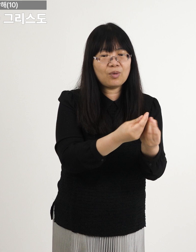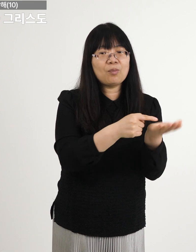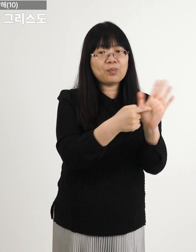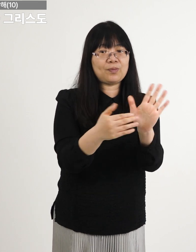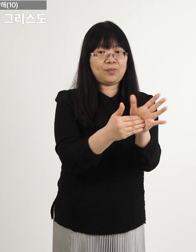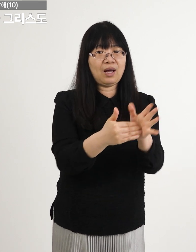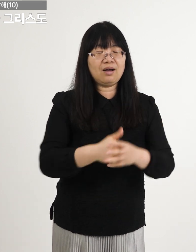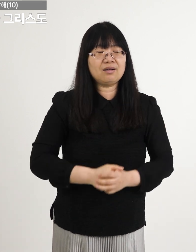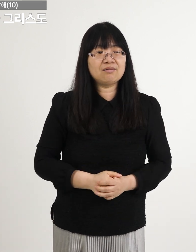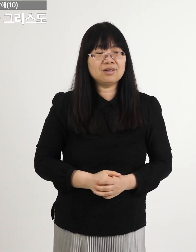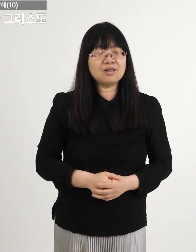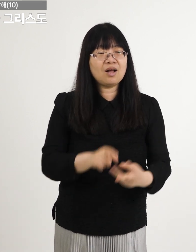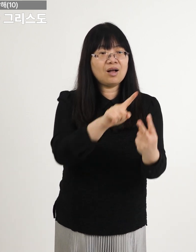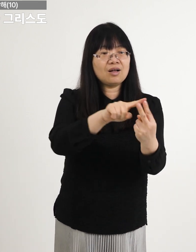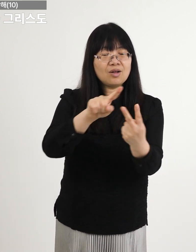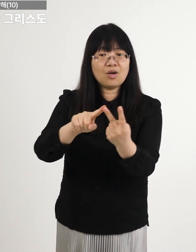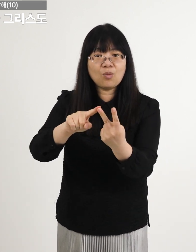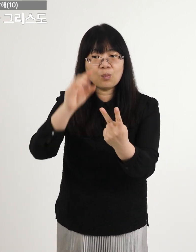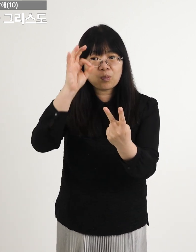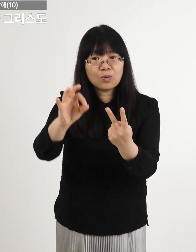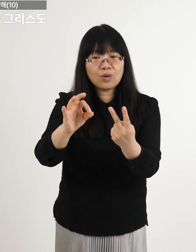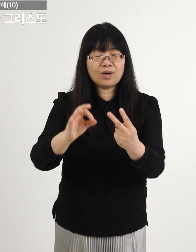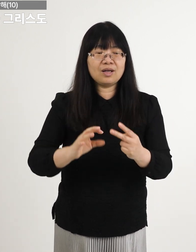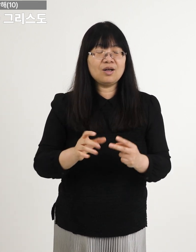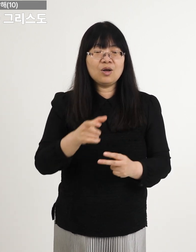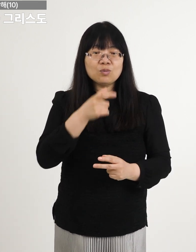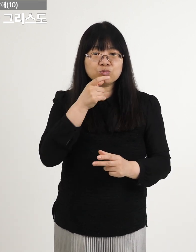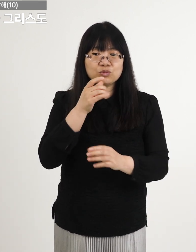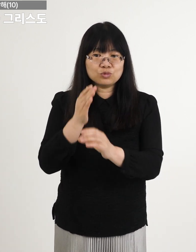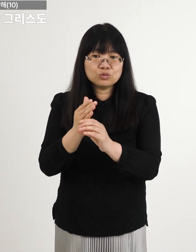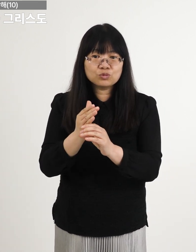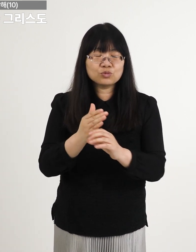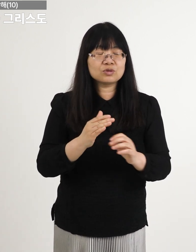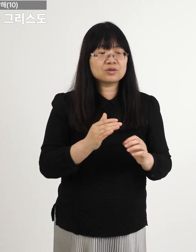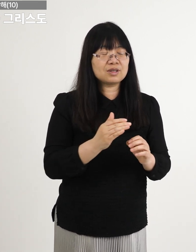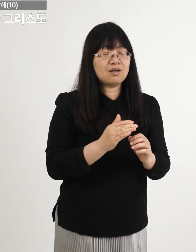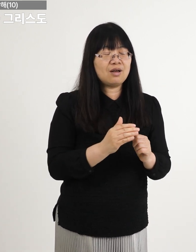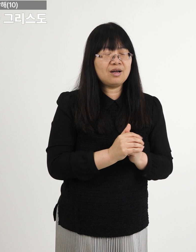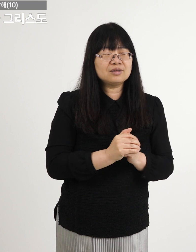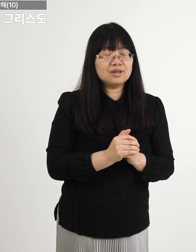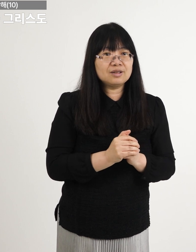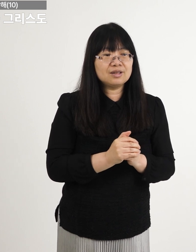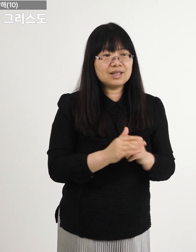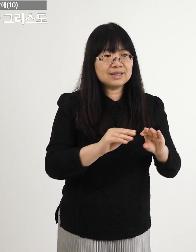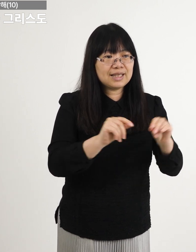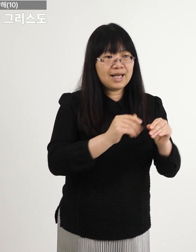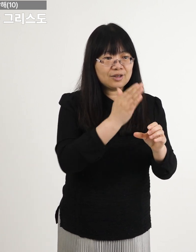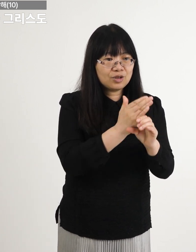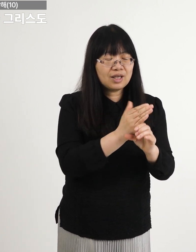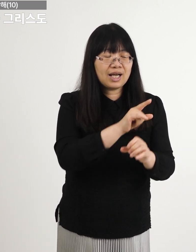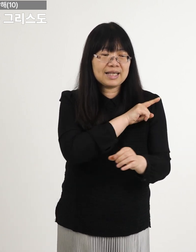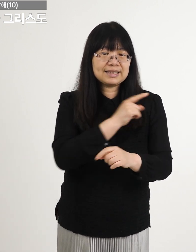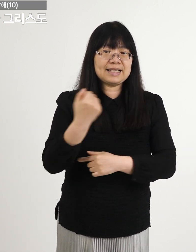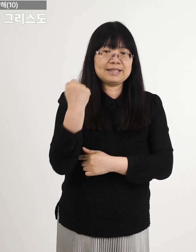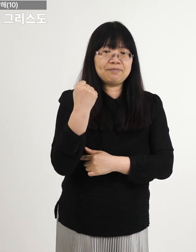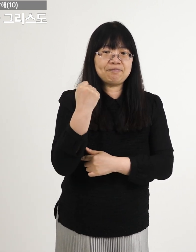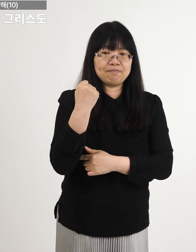그런데 이 두 존재는 지상에서 물속에서 가장 강력한 존재예요.